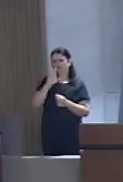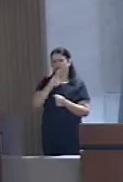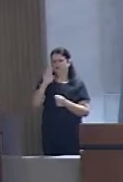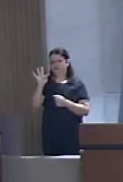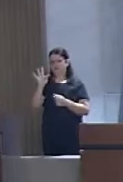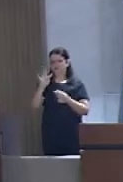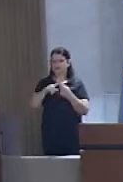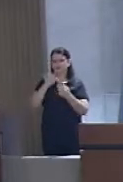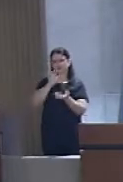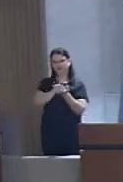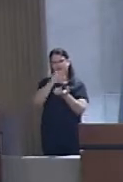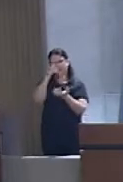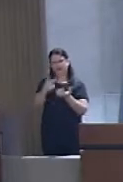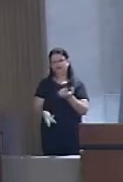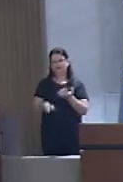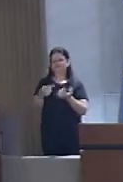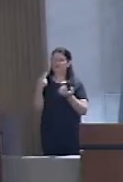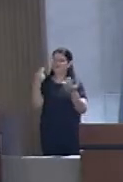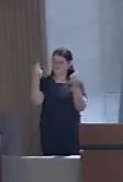CUT Pernambuco, com a palavra.